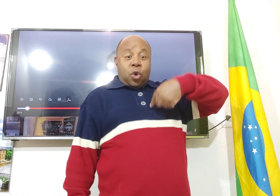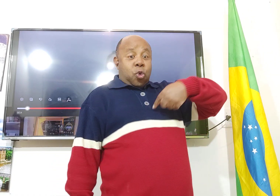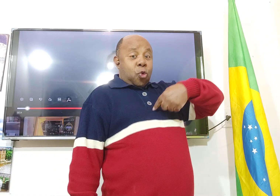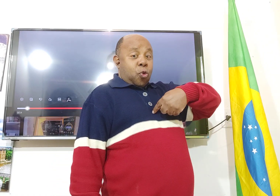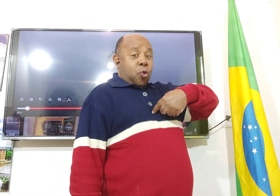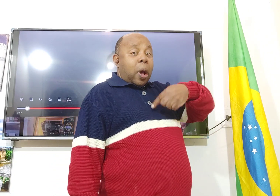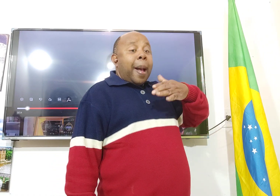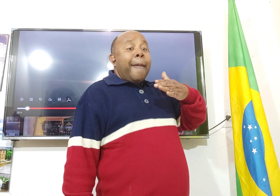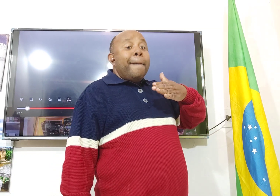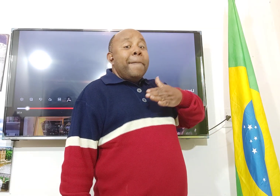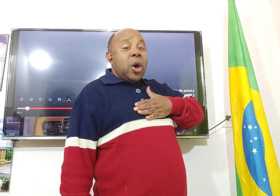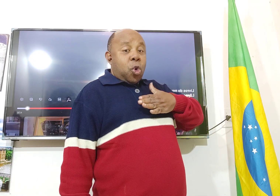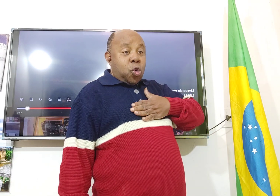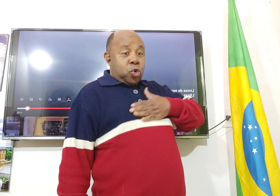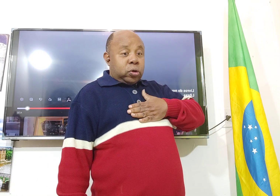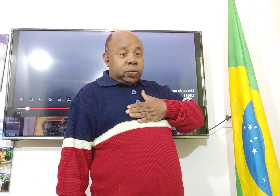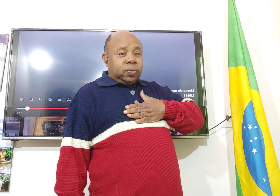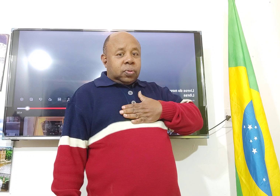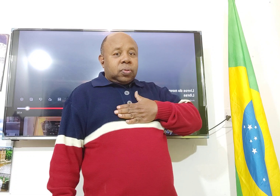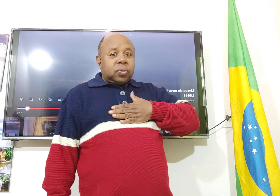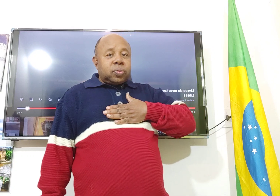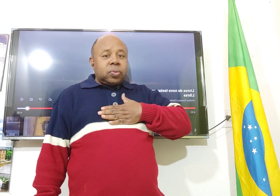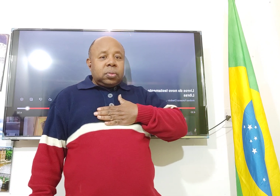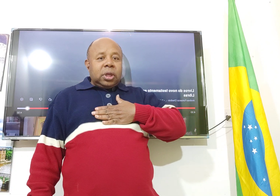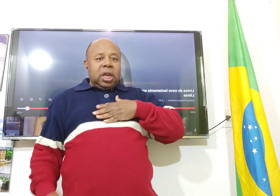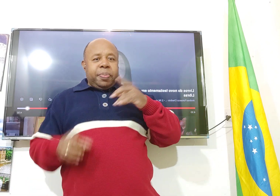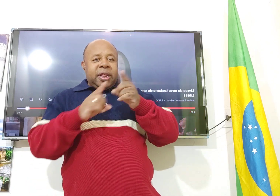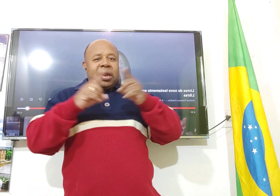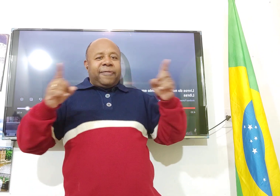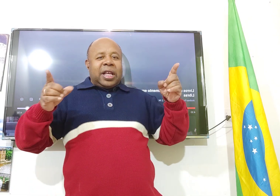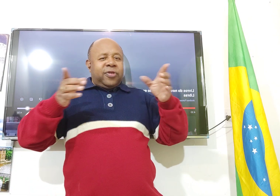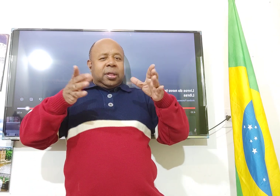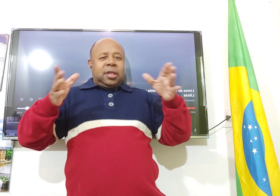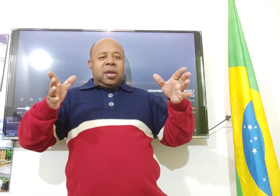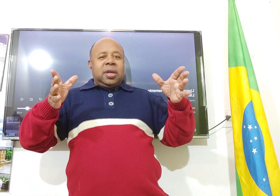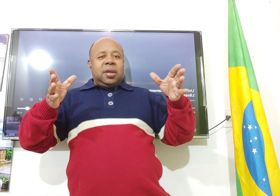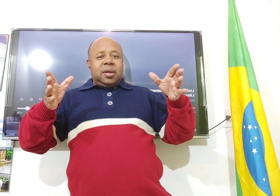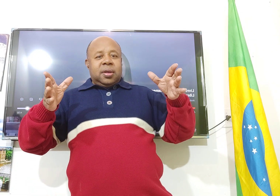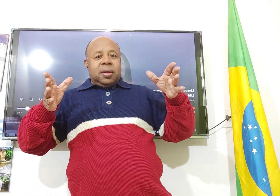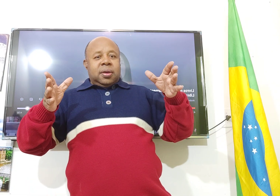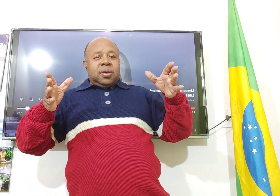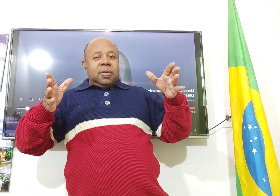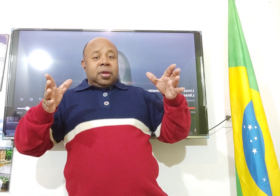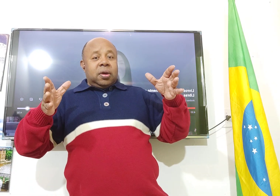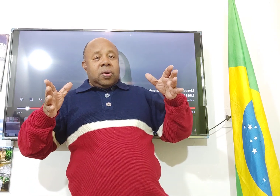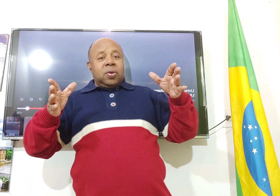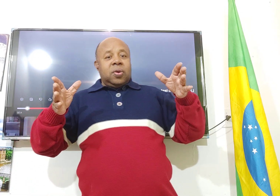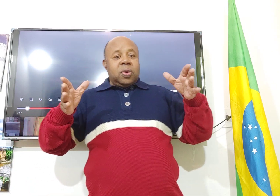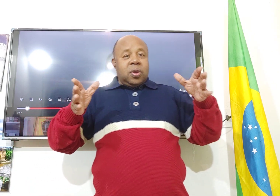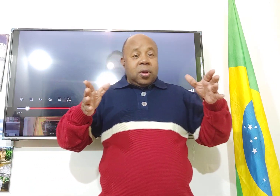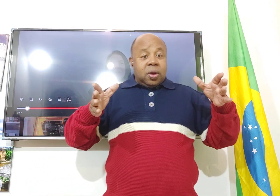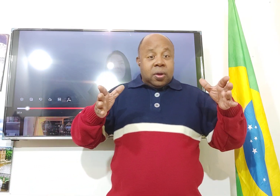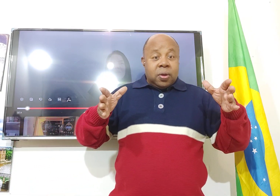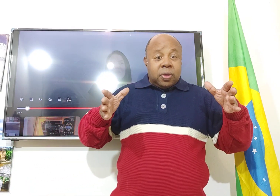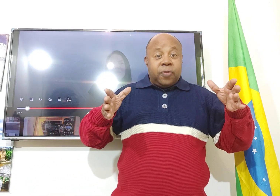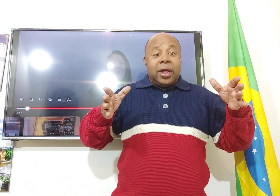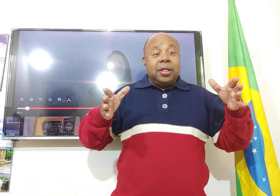eu. Meu. Dependendo da frase fica estranho, né? Entendeu? Se eu falo